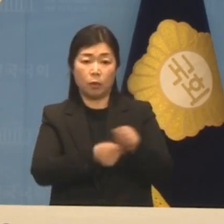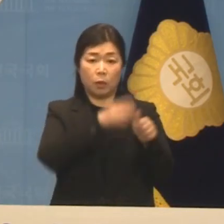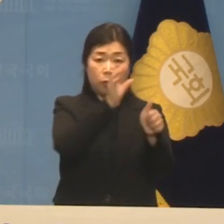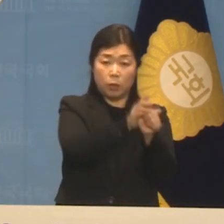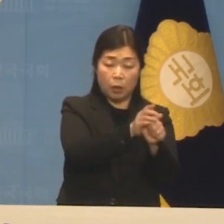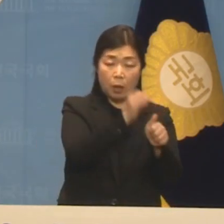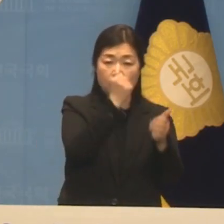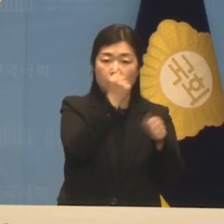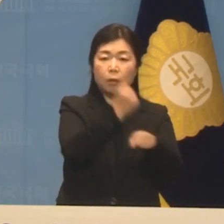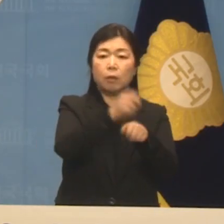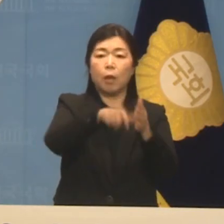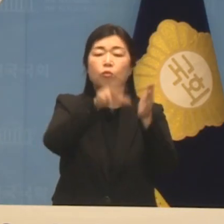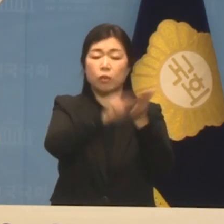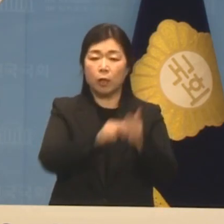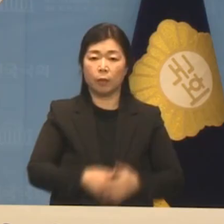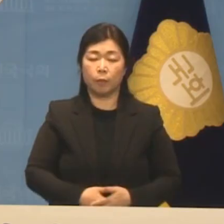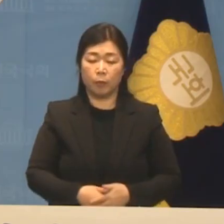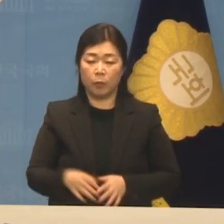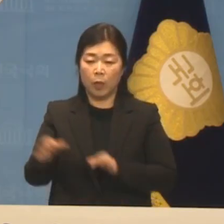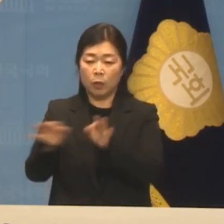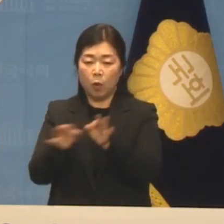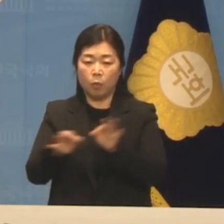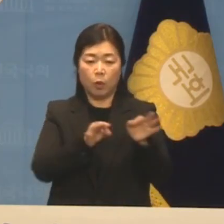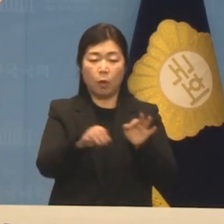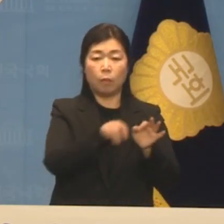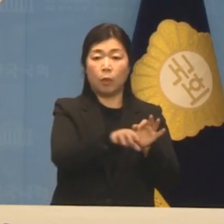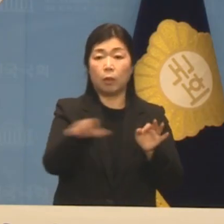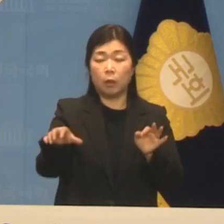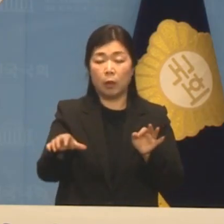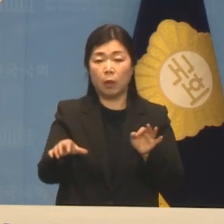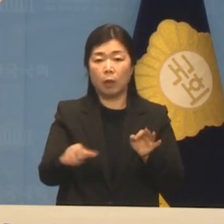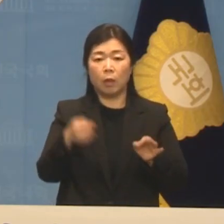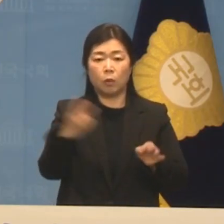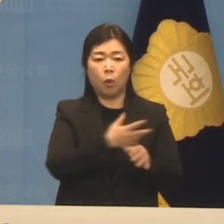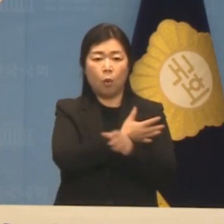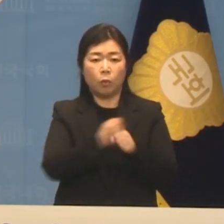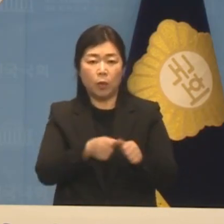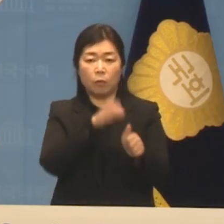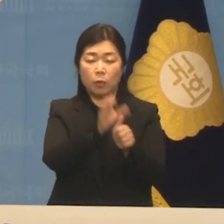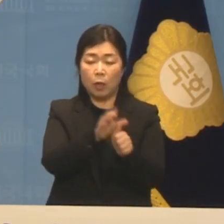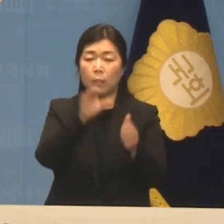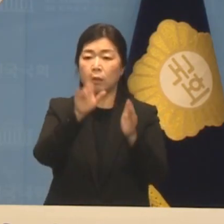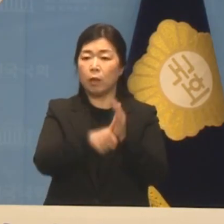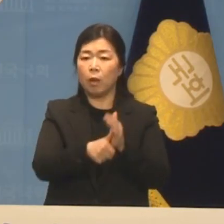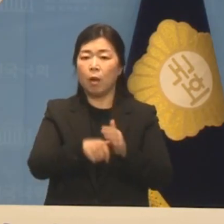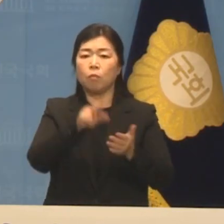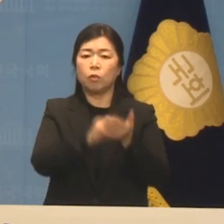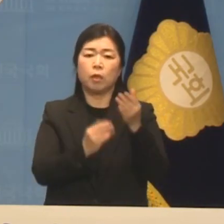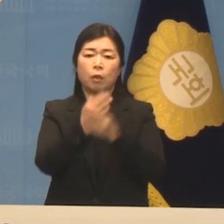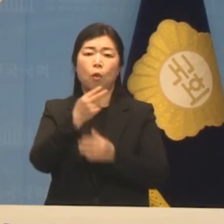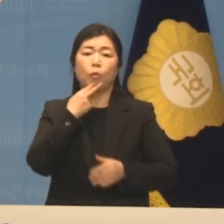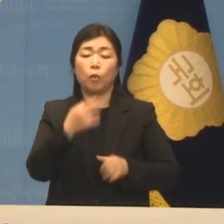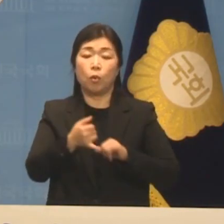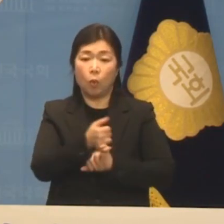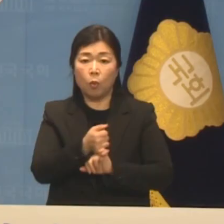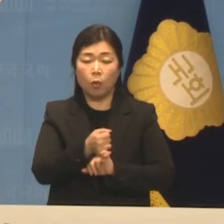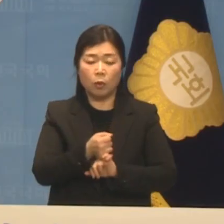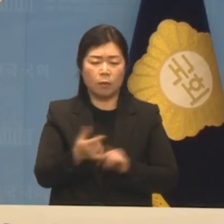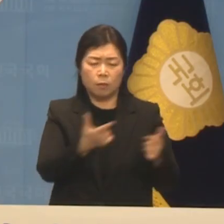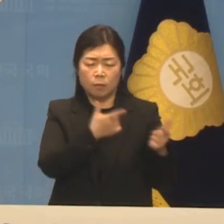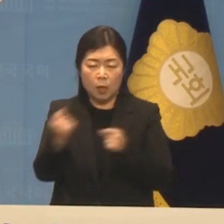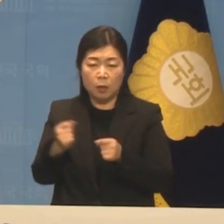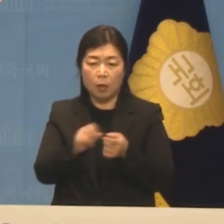국토부는 영업점 간 재위탁에 따른 부작용이 발생하지 않는 현 상황에서 일괄적으로 재위탁을 금지하는